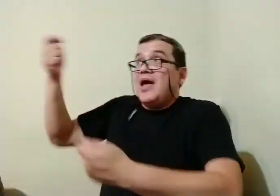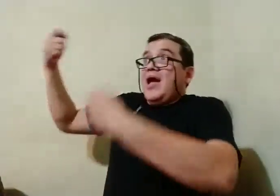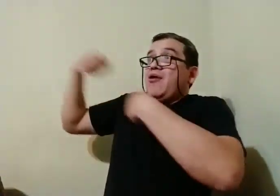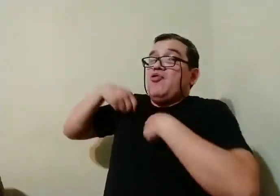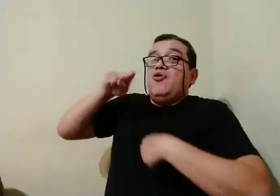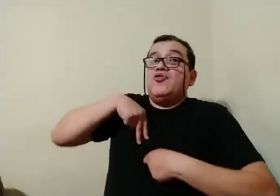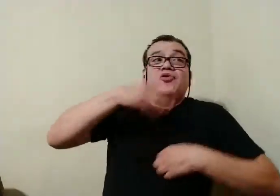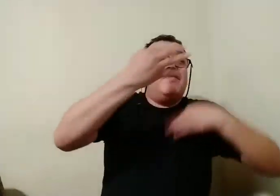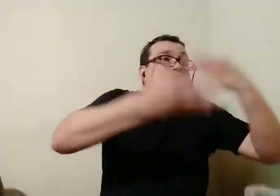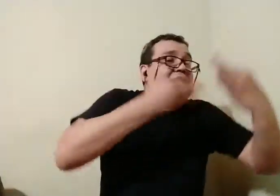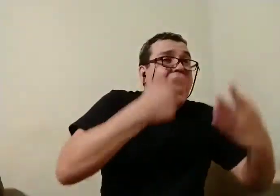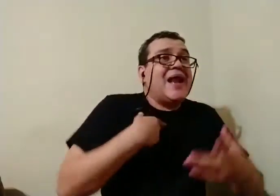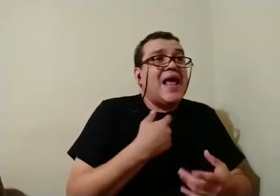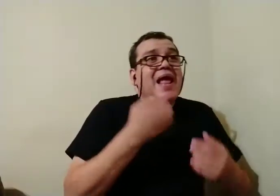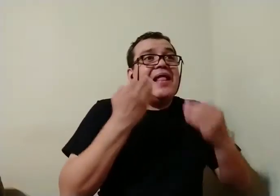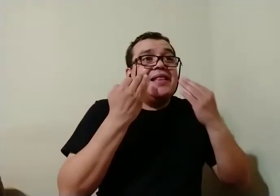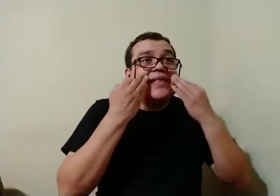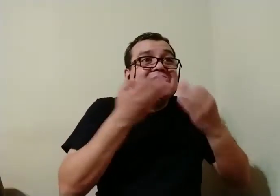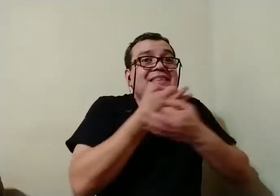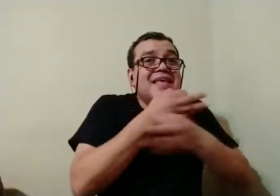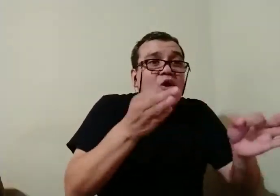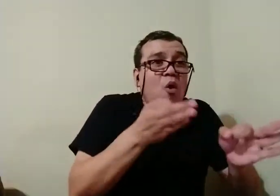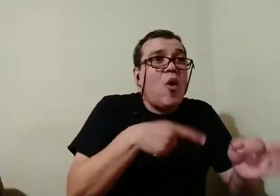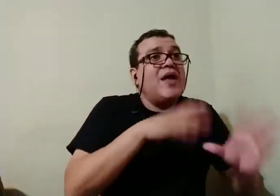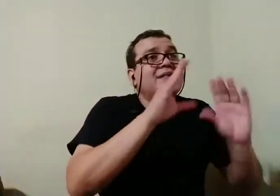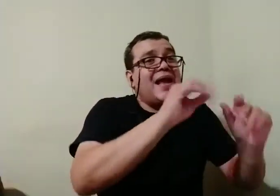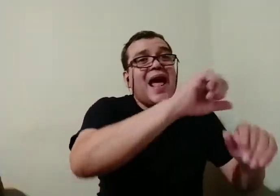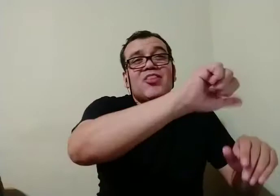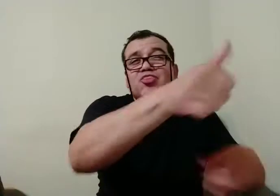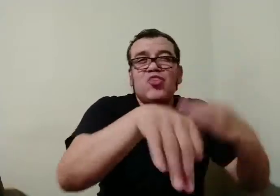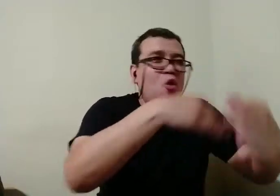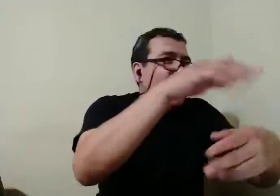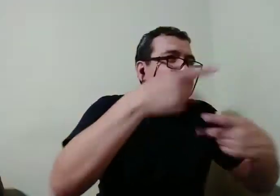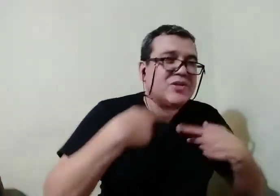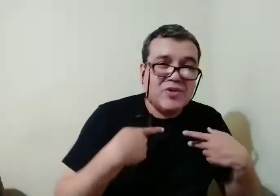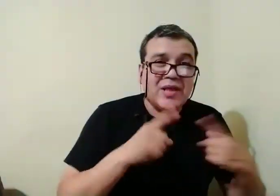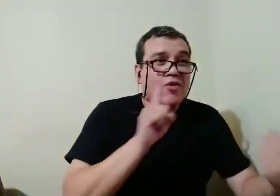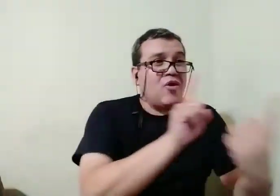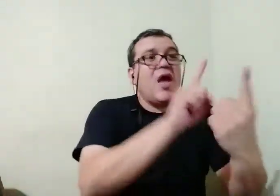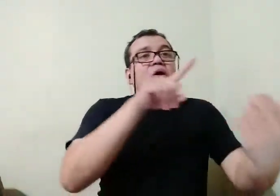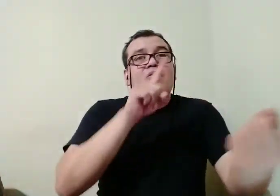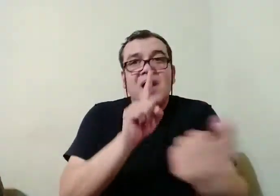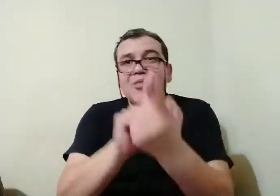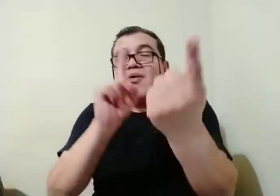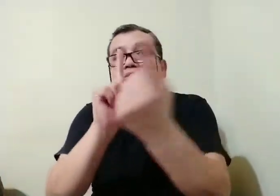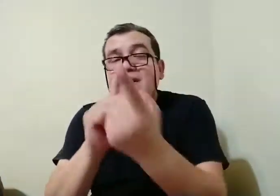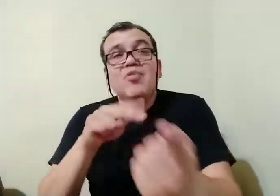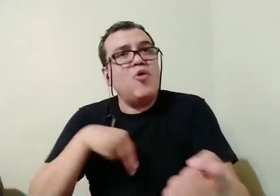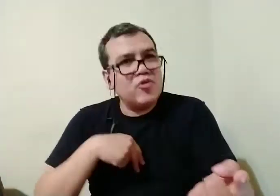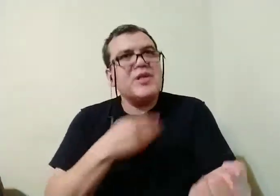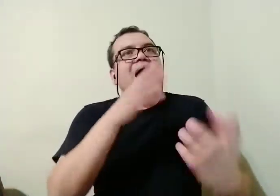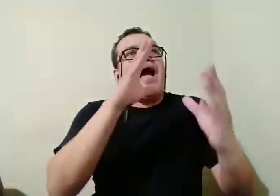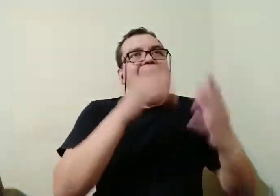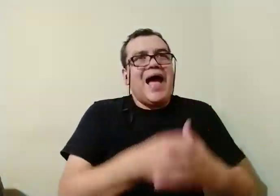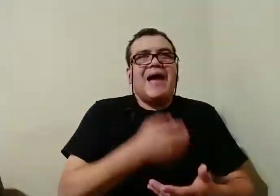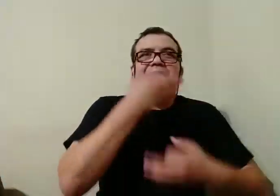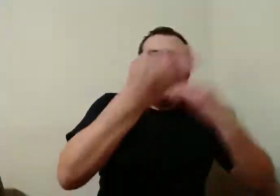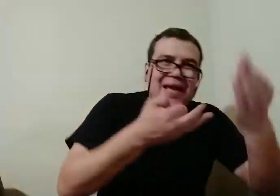camino. El Señor hará el resto. La muerte de Cristo fue